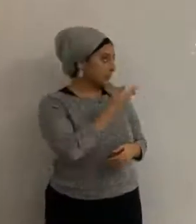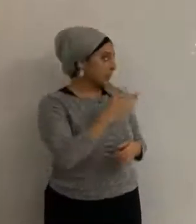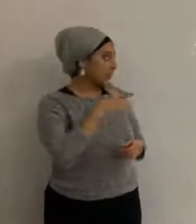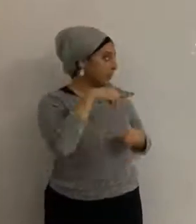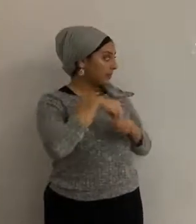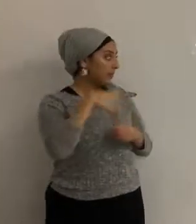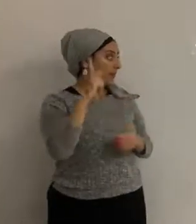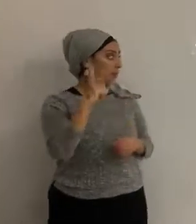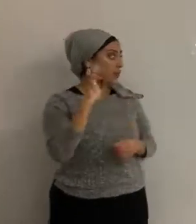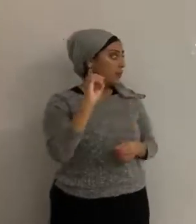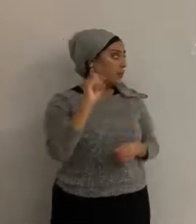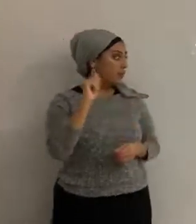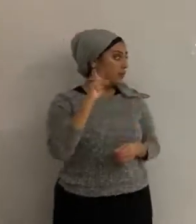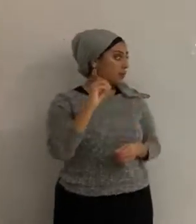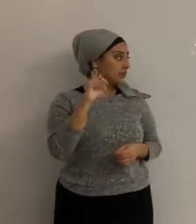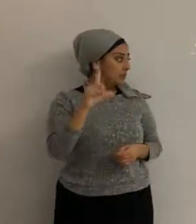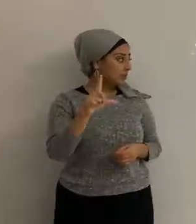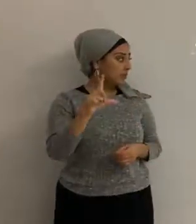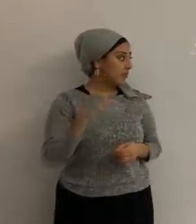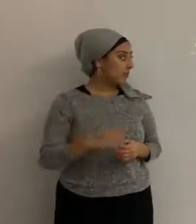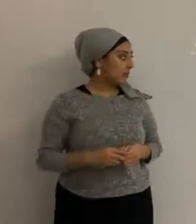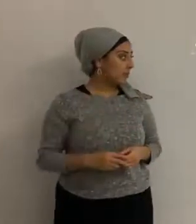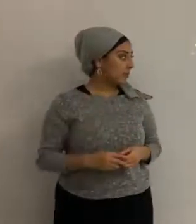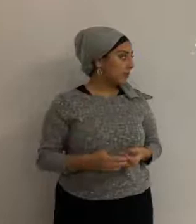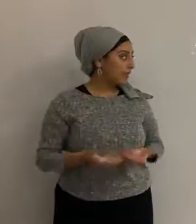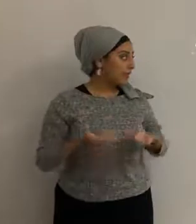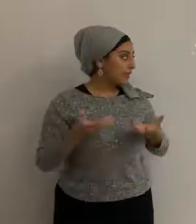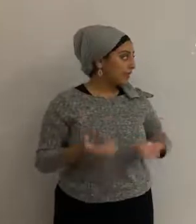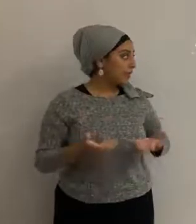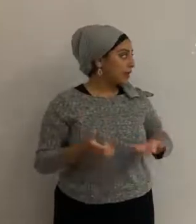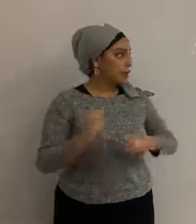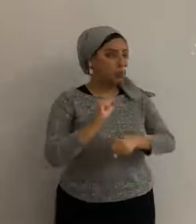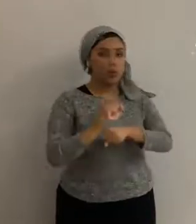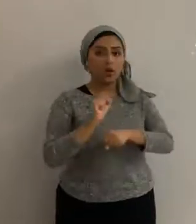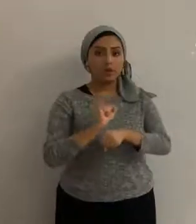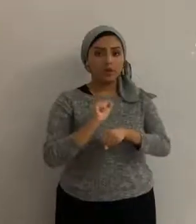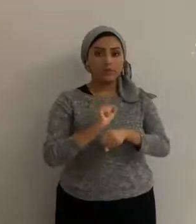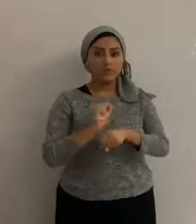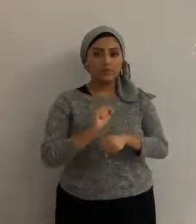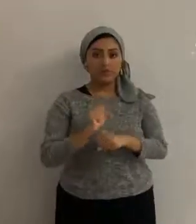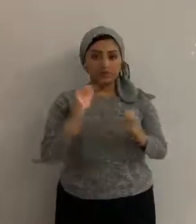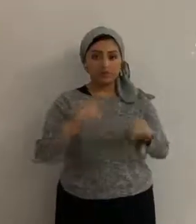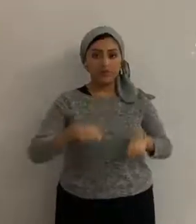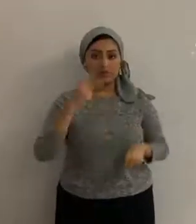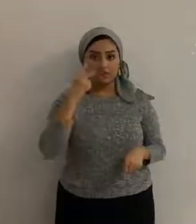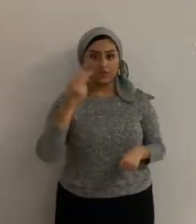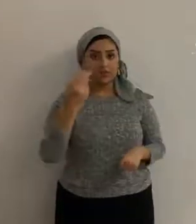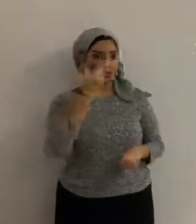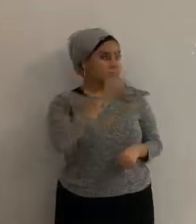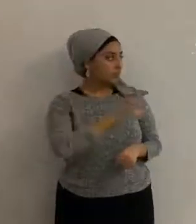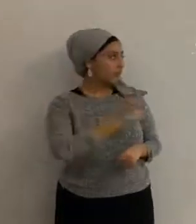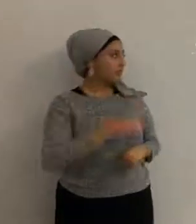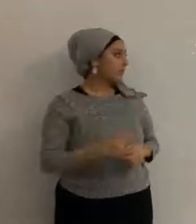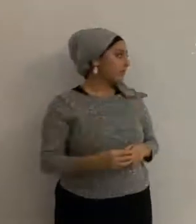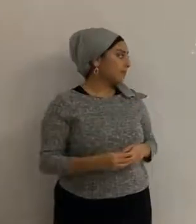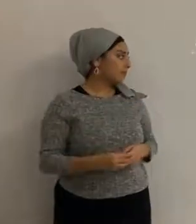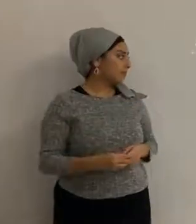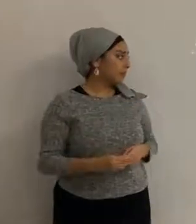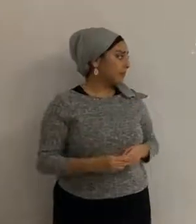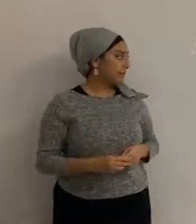cótel maquinaria pesada del lado izquierdo y tanto del lado derecho, pero vean la fotografía